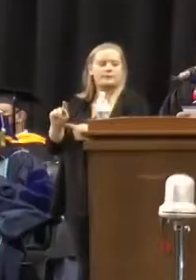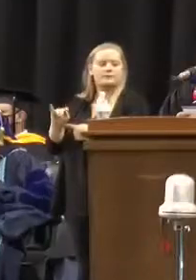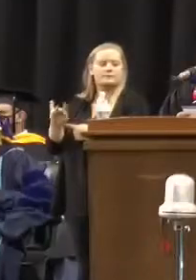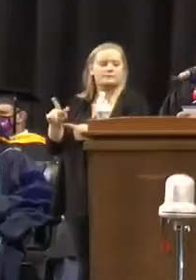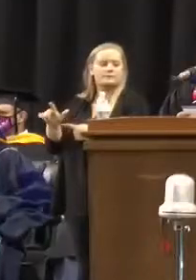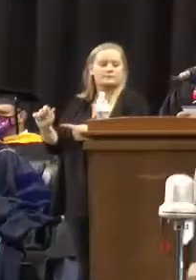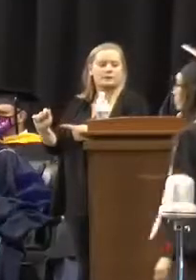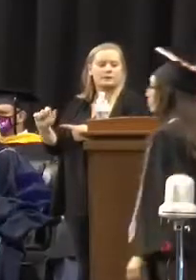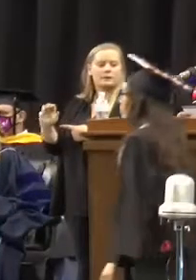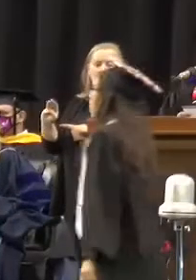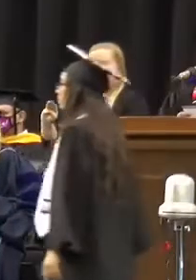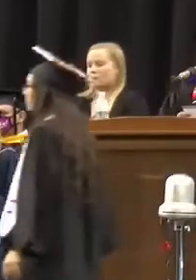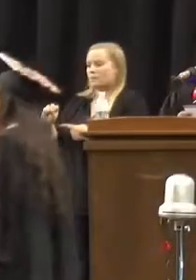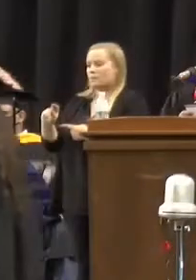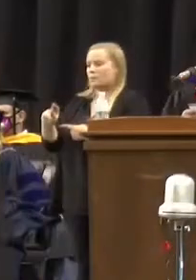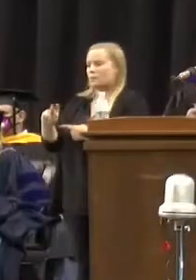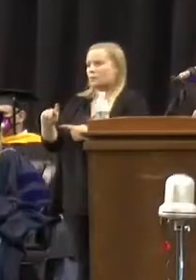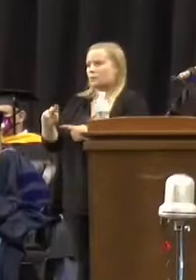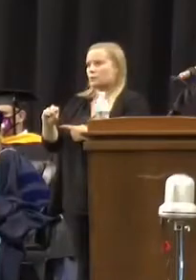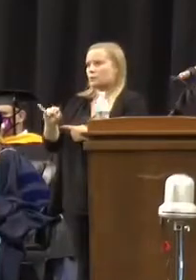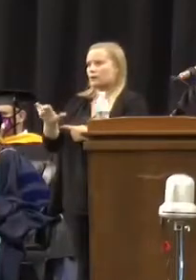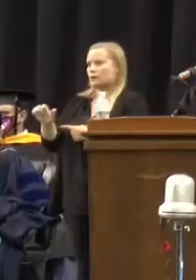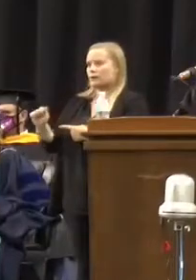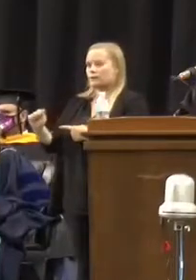Maritza Serna Montoya.